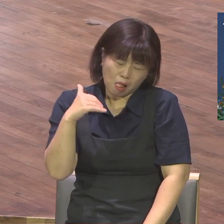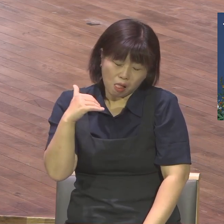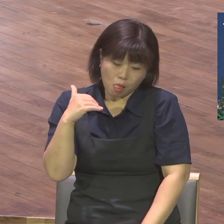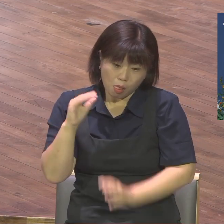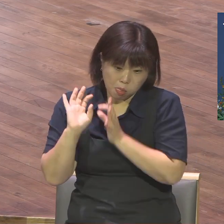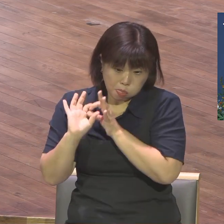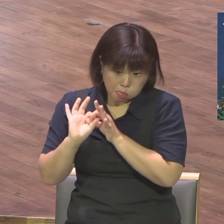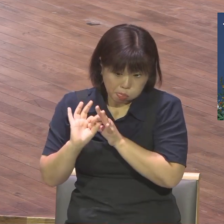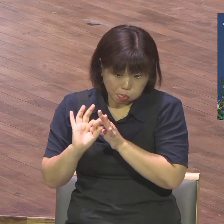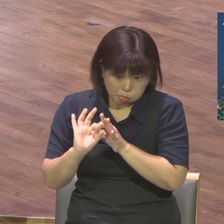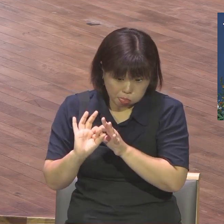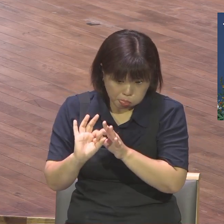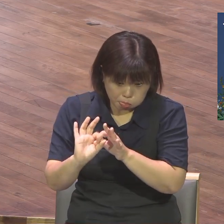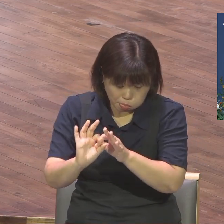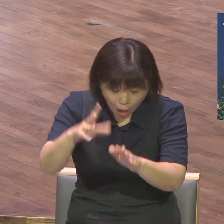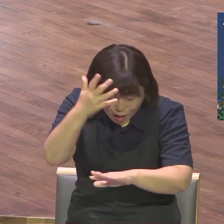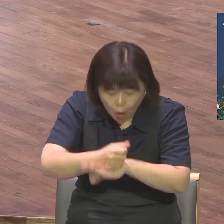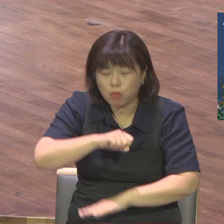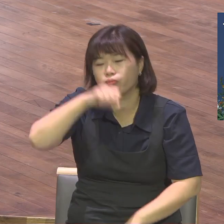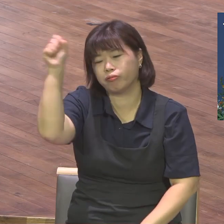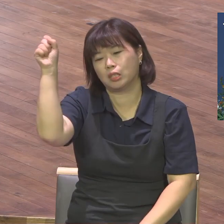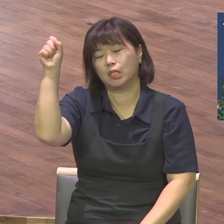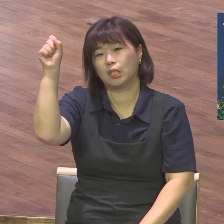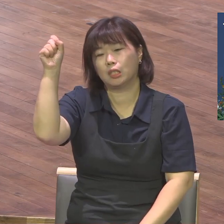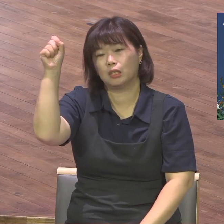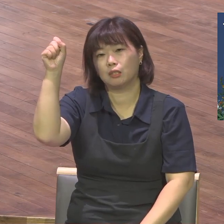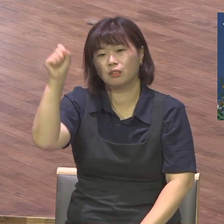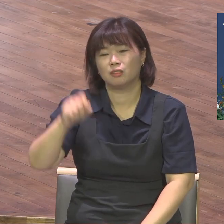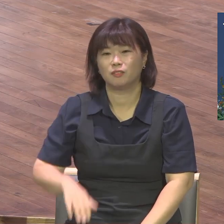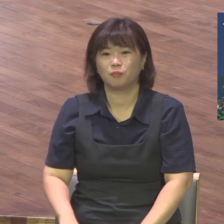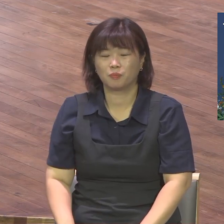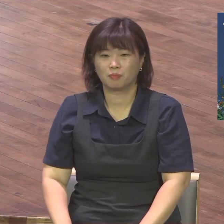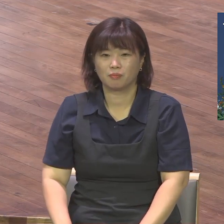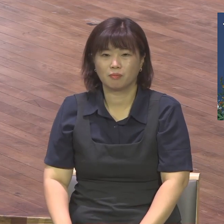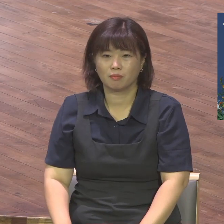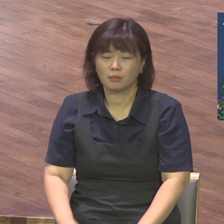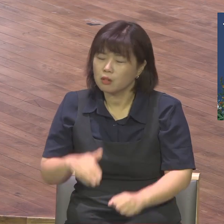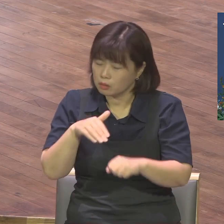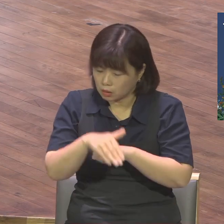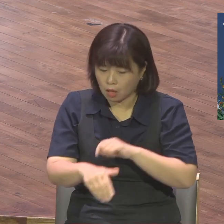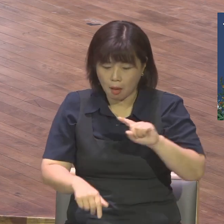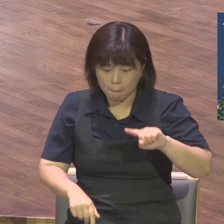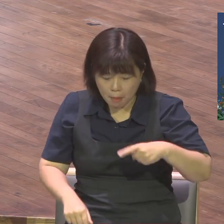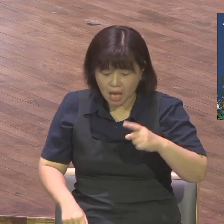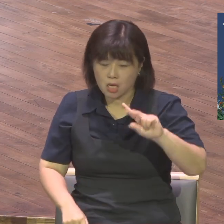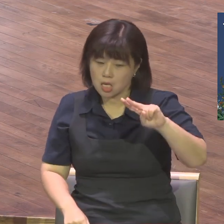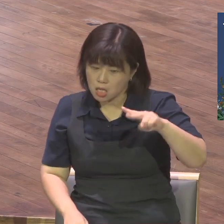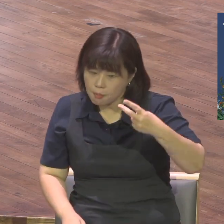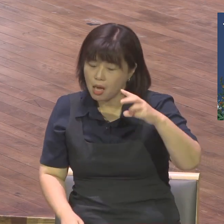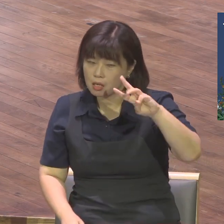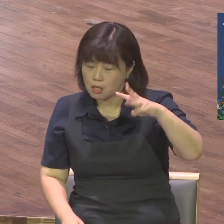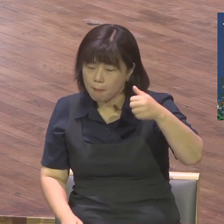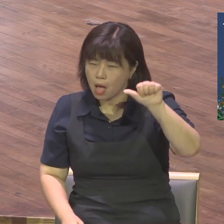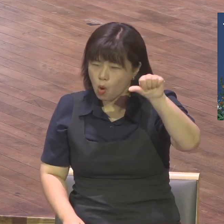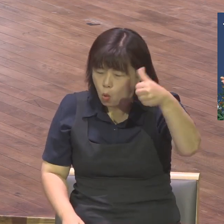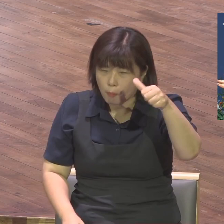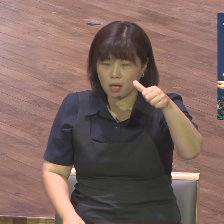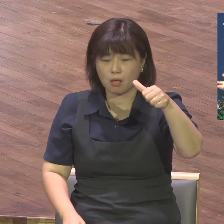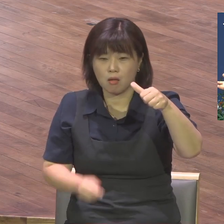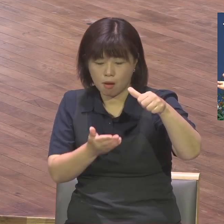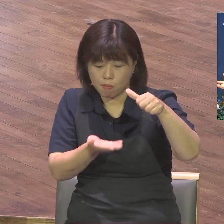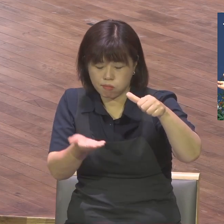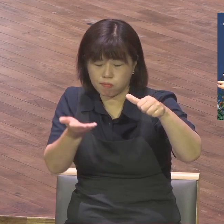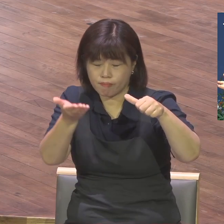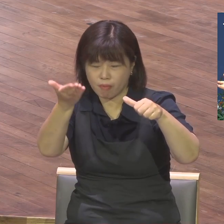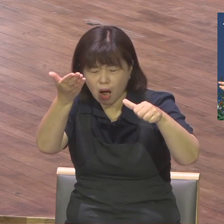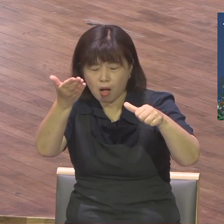700명, 800명, 1000명 될 천자 찍는데 싸움을 영적 처절한 싸움 어디 안 했어? 뭐 밖에서 뭐